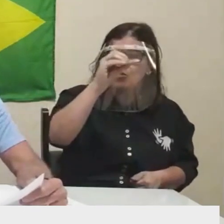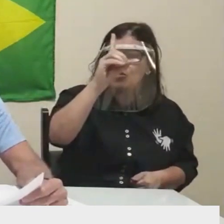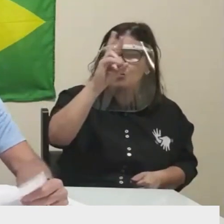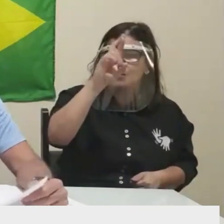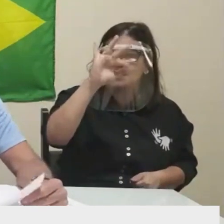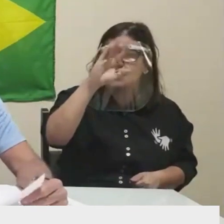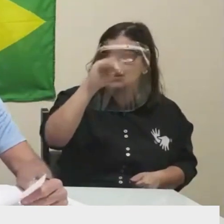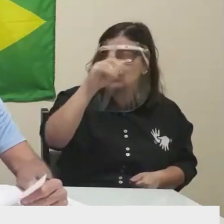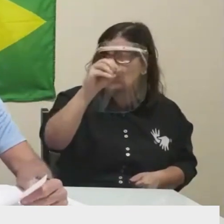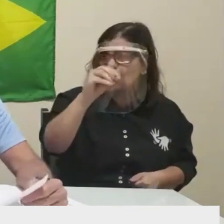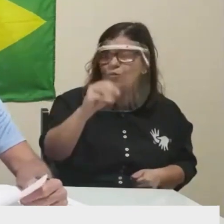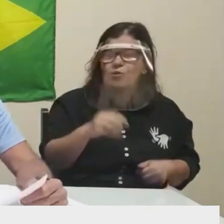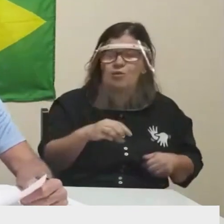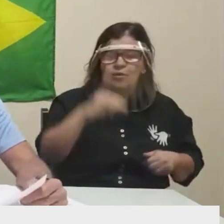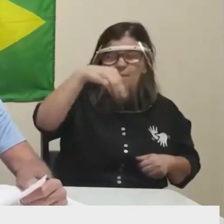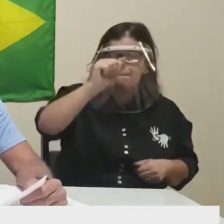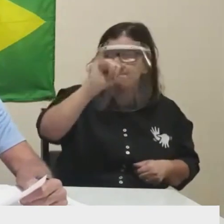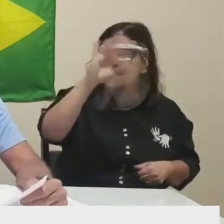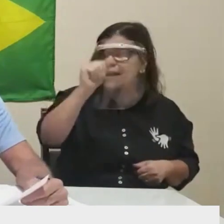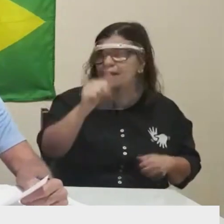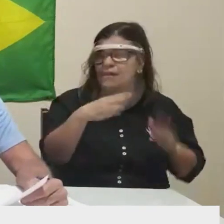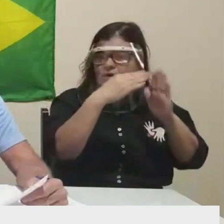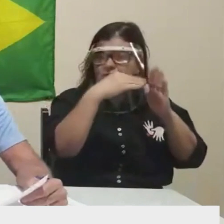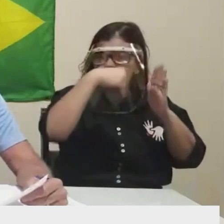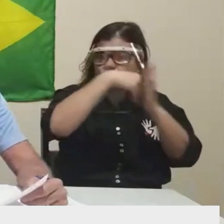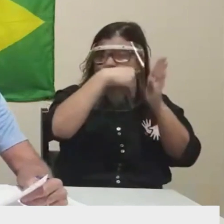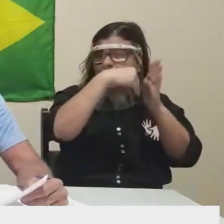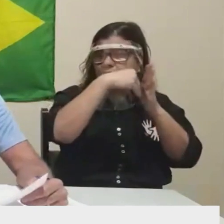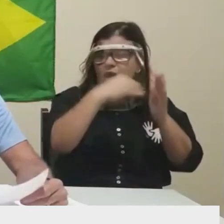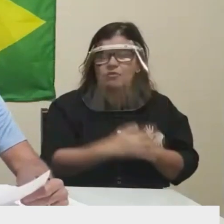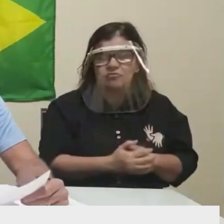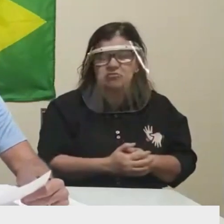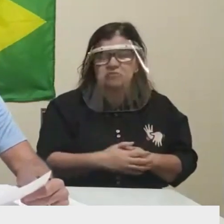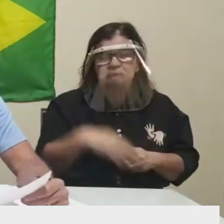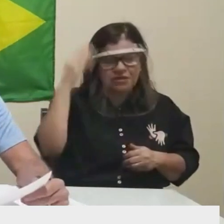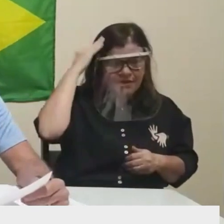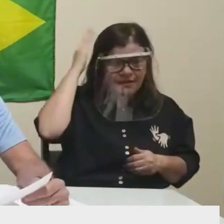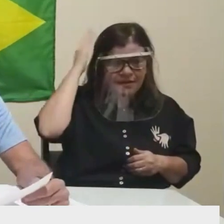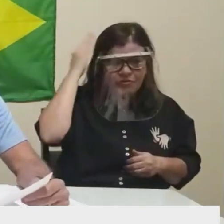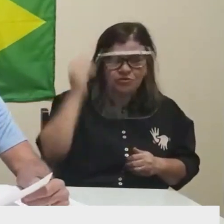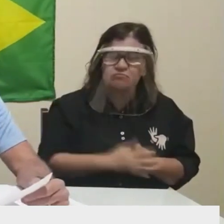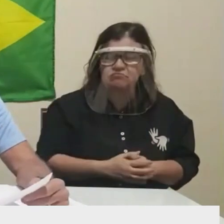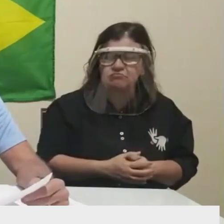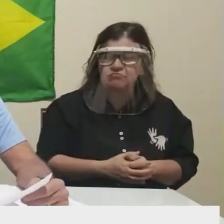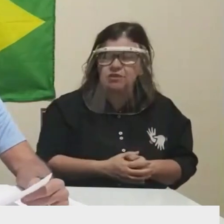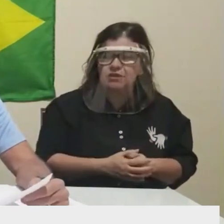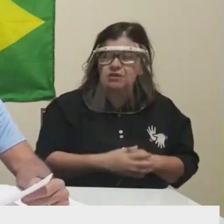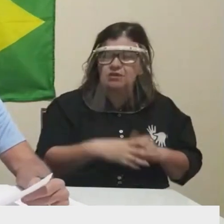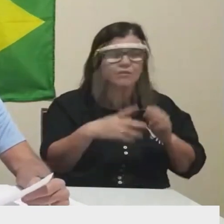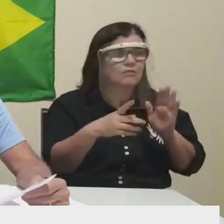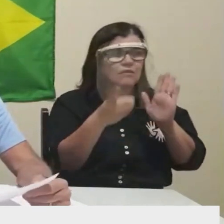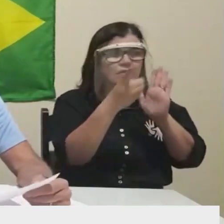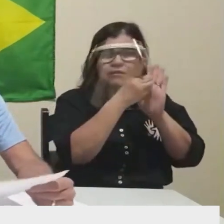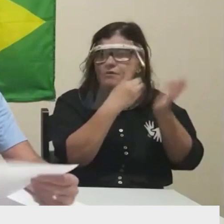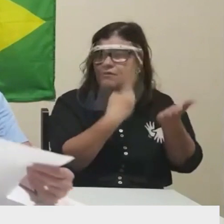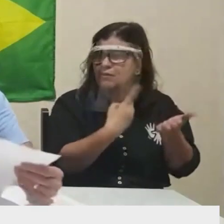Senado. Foi com um acordo, acertamos o valor de R$ 300 e mandamos então a medida provisória para o Congresso. Se não me engano, é o número